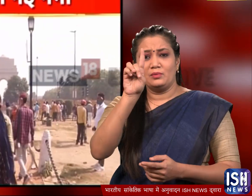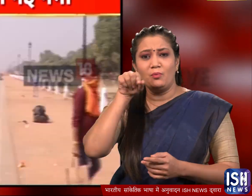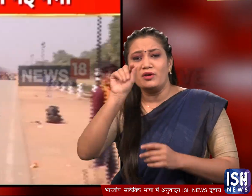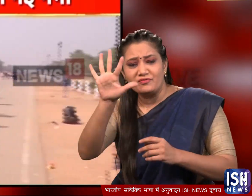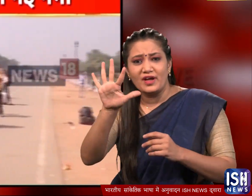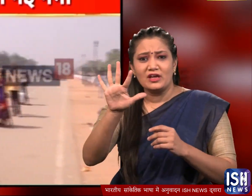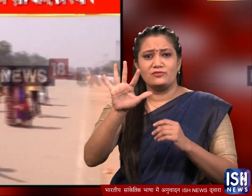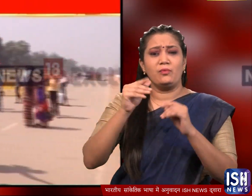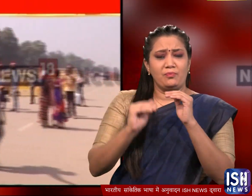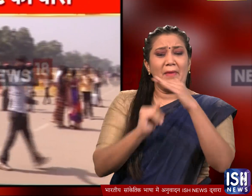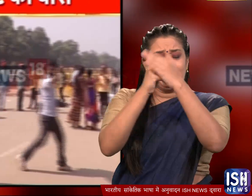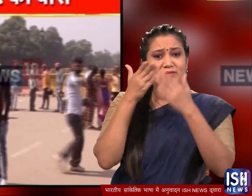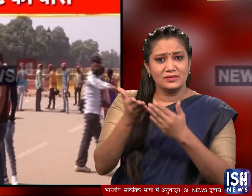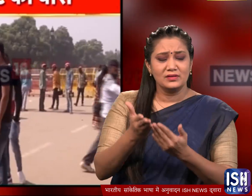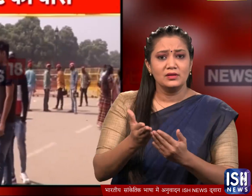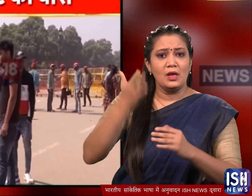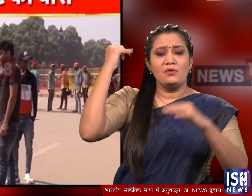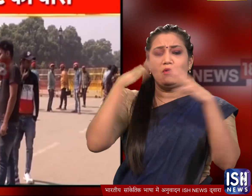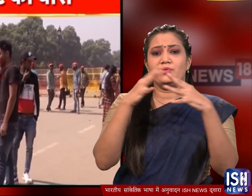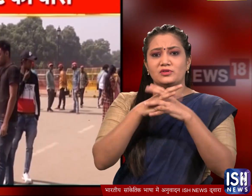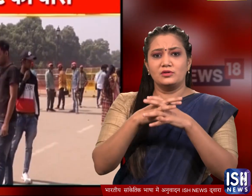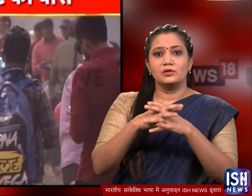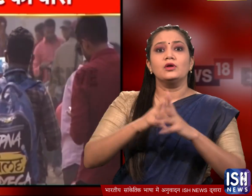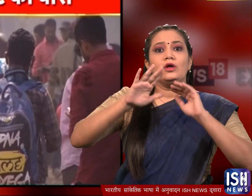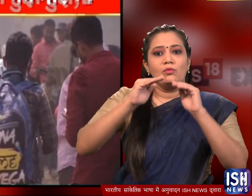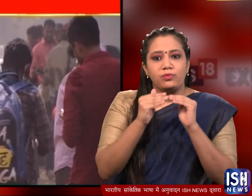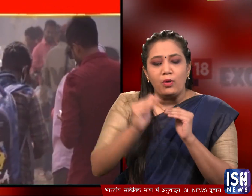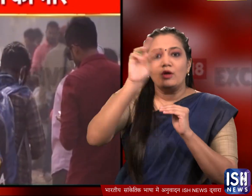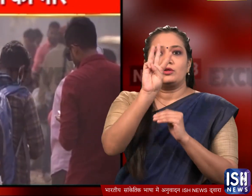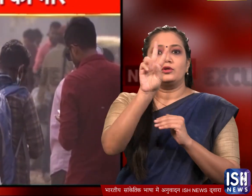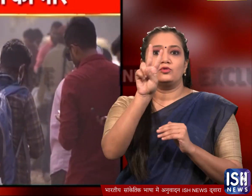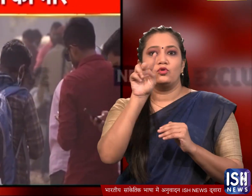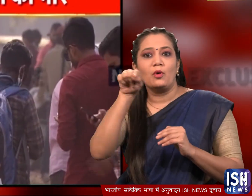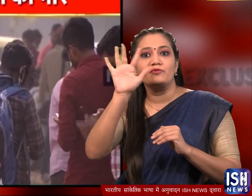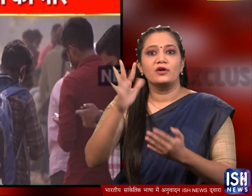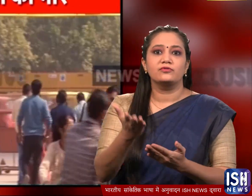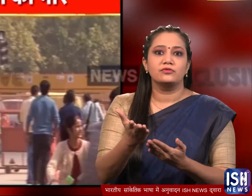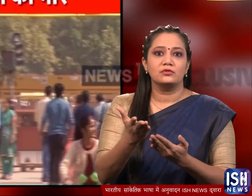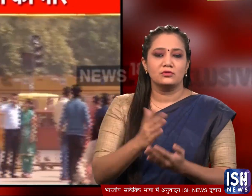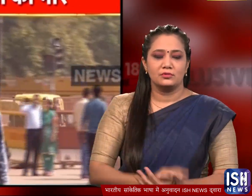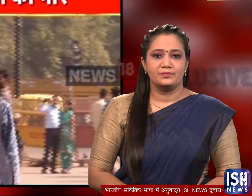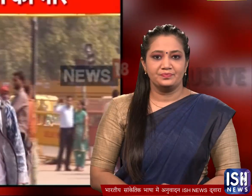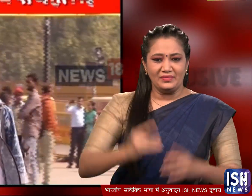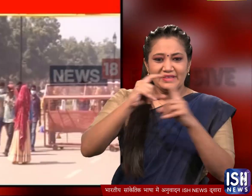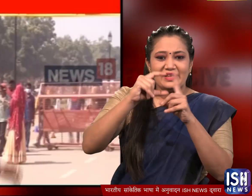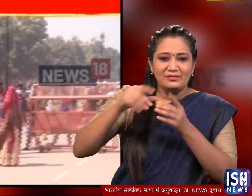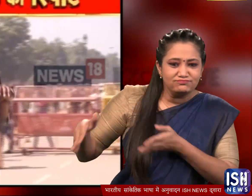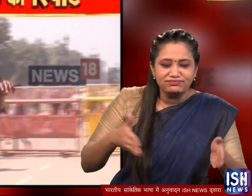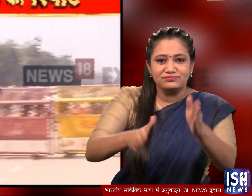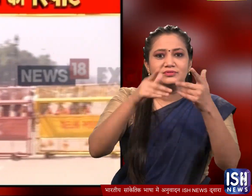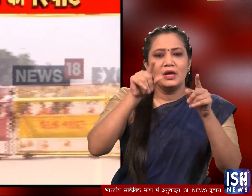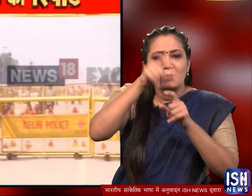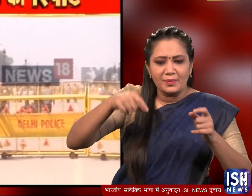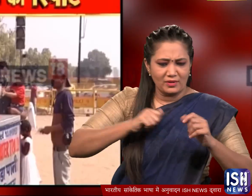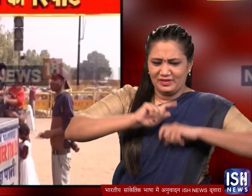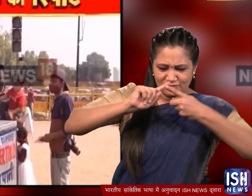डिग्री मंगलवार का अधिकतम तापमान था, जो बुधवार को 32.5 डिग्री पर पहुंच गया, जिसका असर भी दिखने लगा। दिल्ली की सड़कों पर